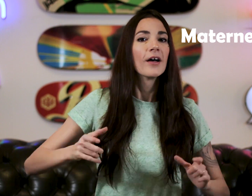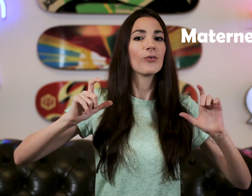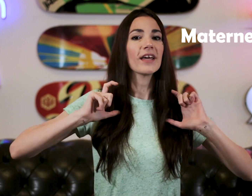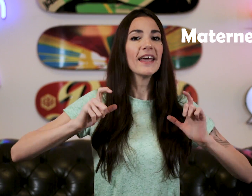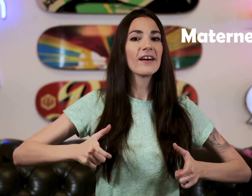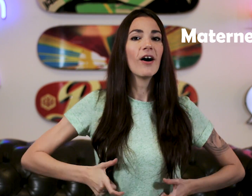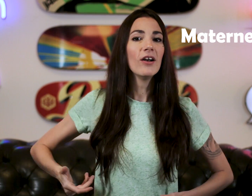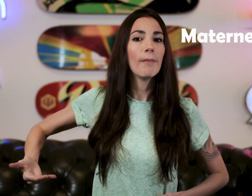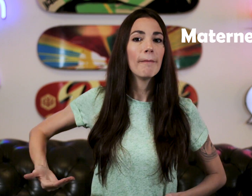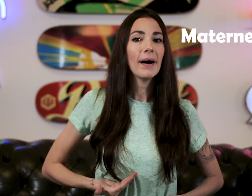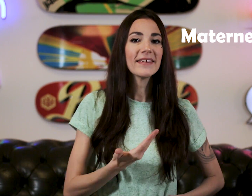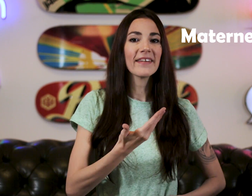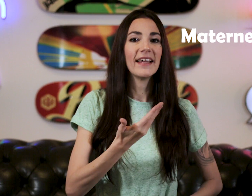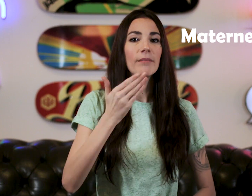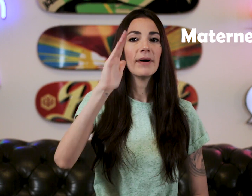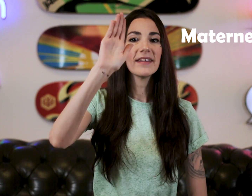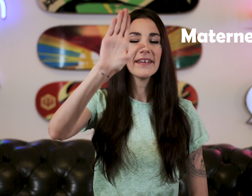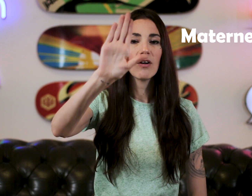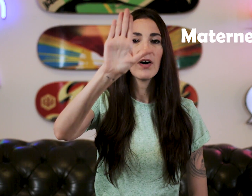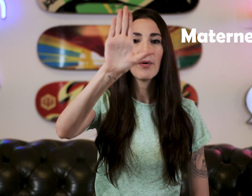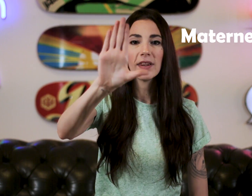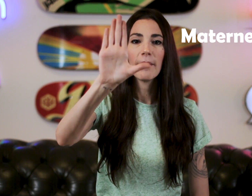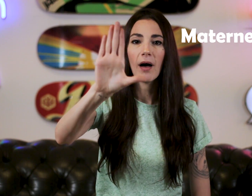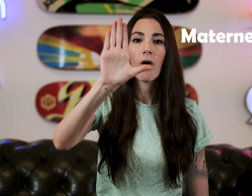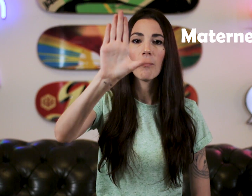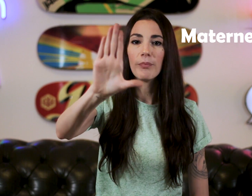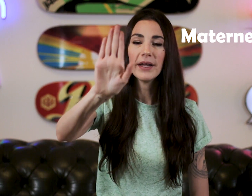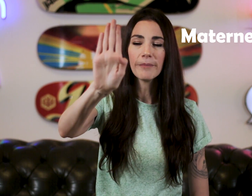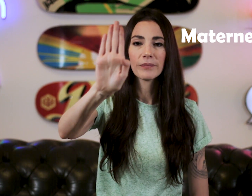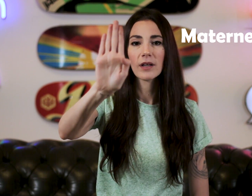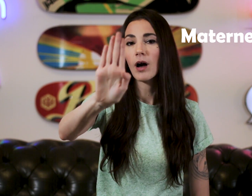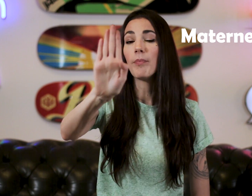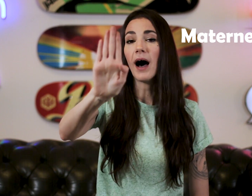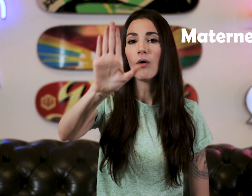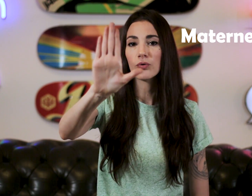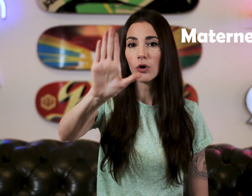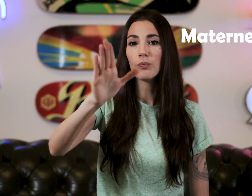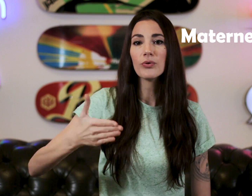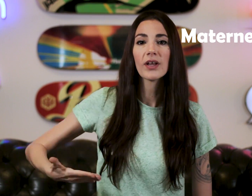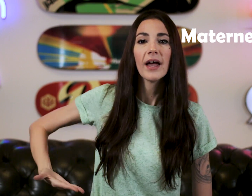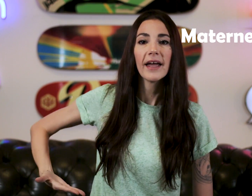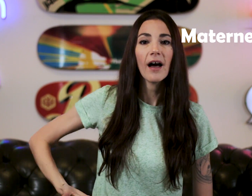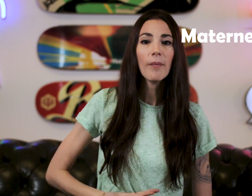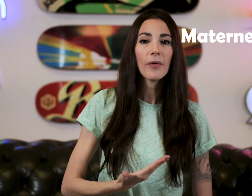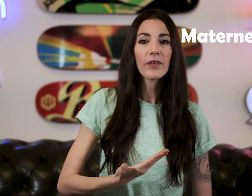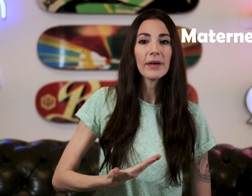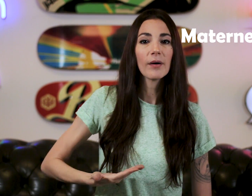Donc école maternelle. Maternelle, on va prendre la main en B, à plat, on sort le pouce et hop, on vient mettre un petit